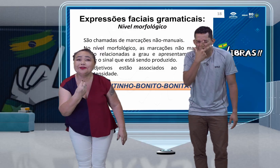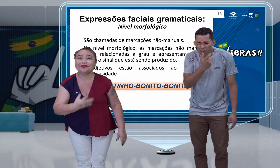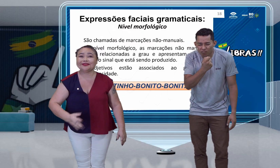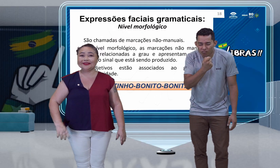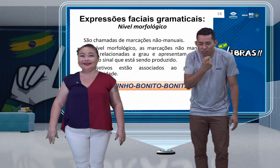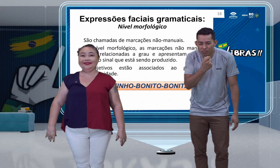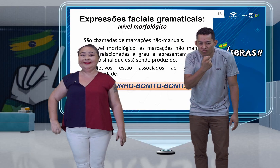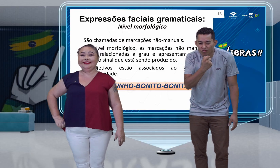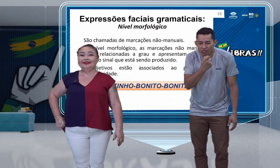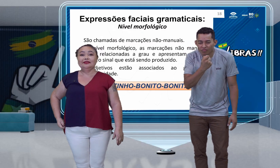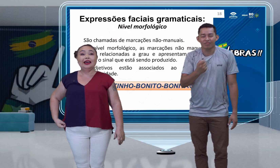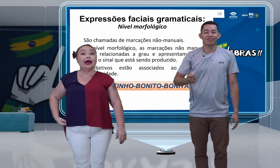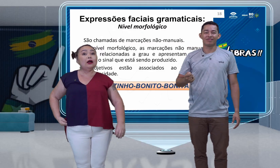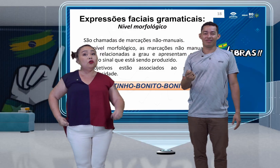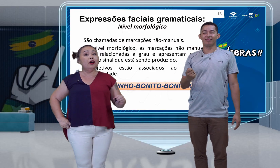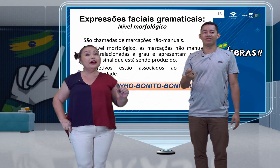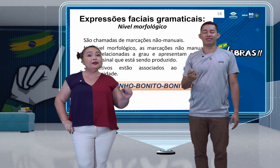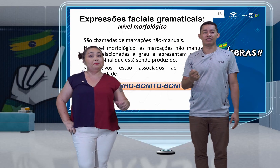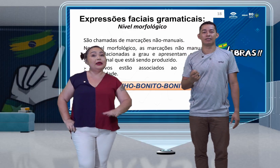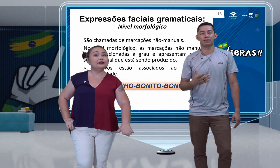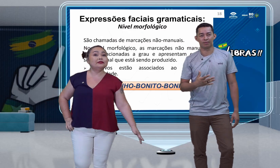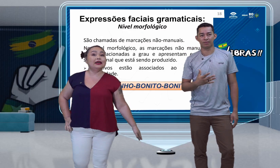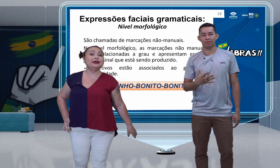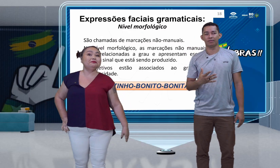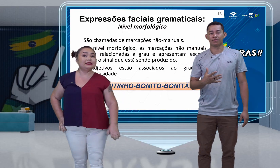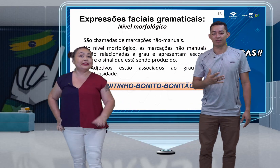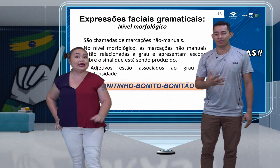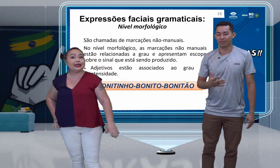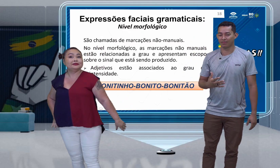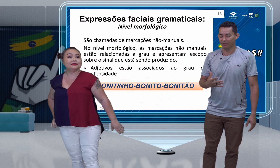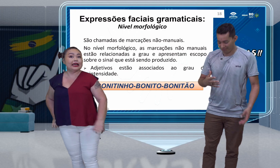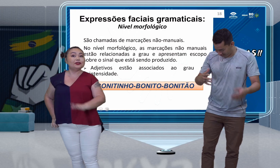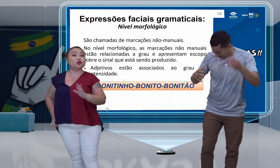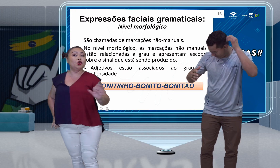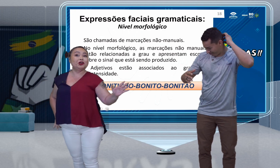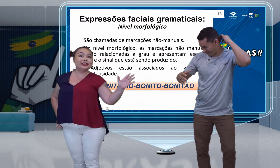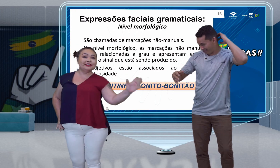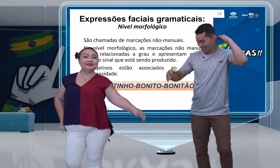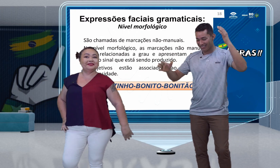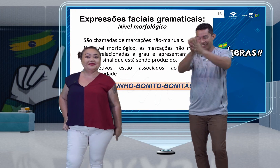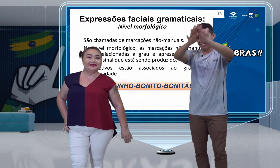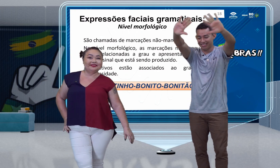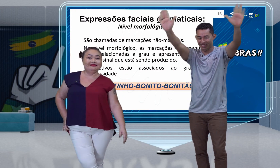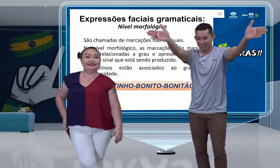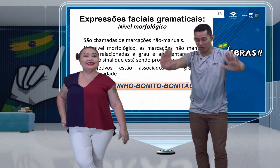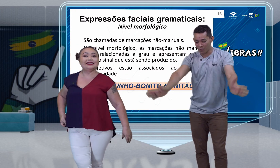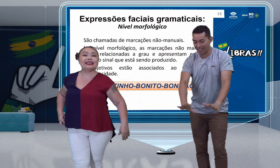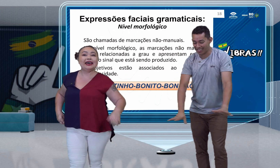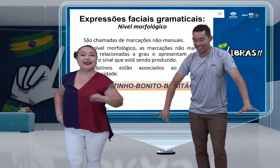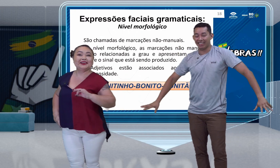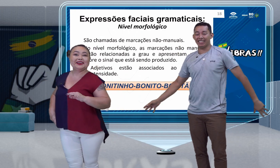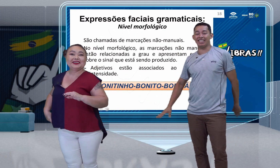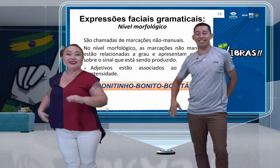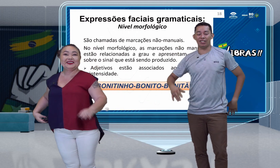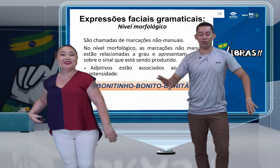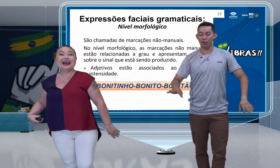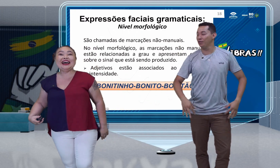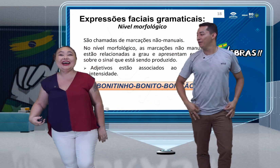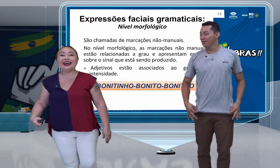Bonitinho. Agora passa aquela gatona, né? 1,75 m.